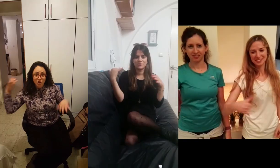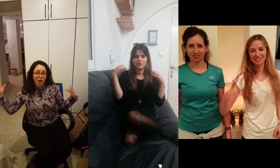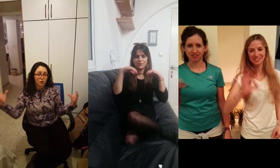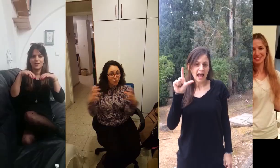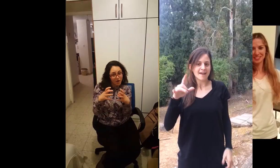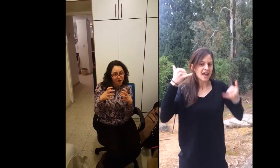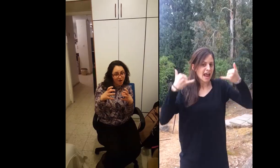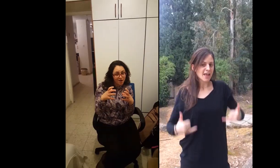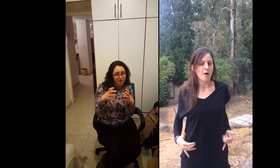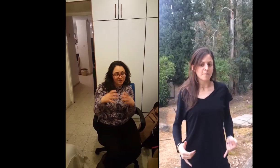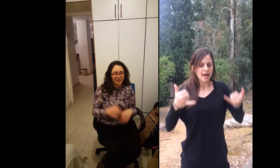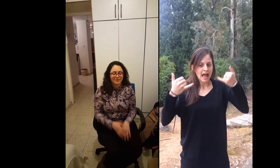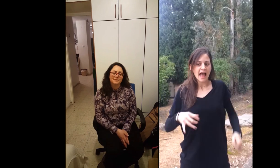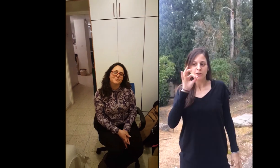של השכונה אבל היום